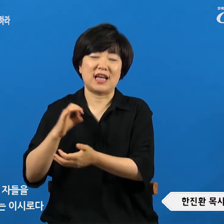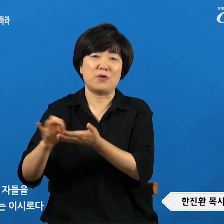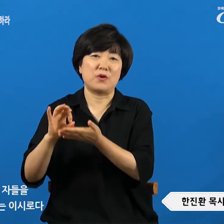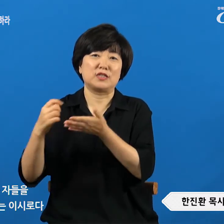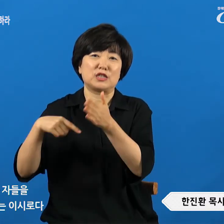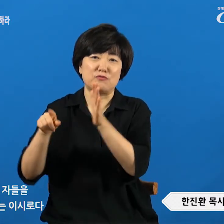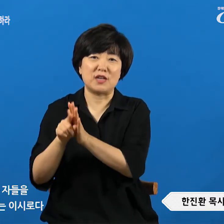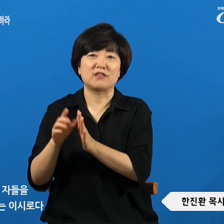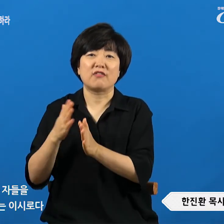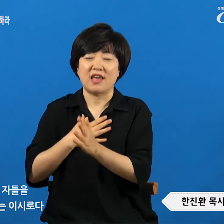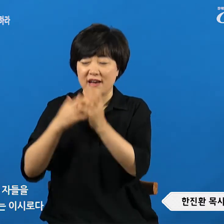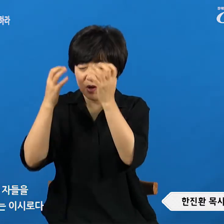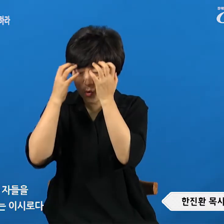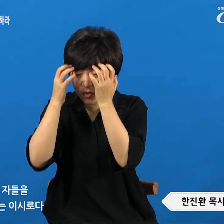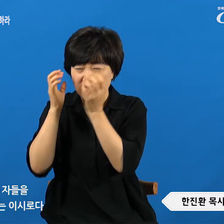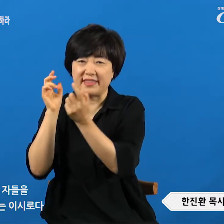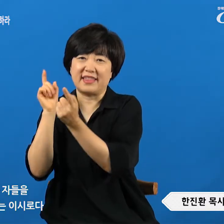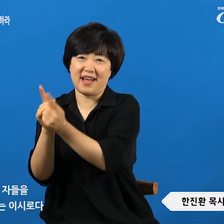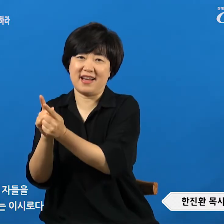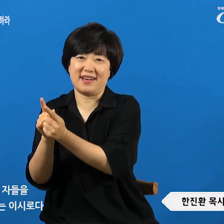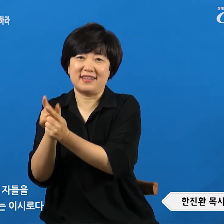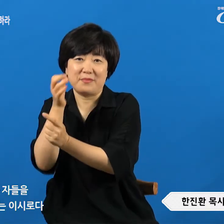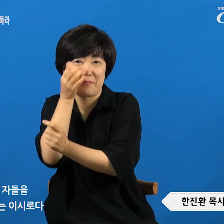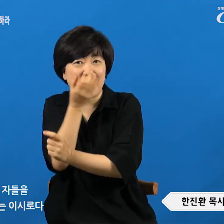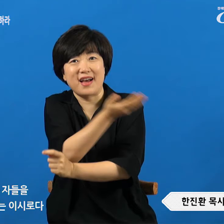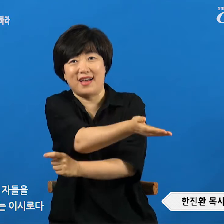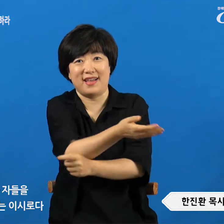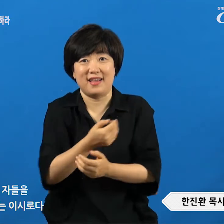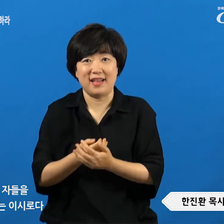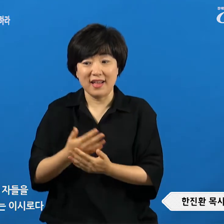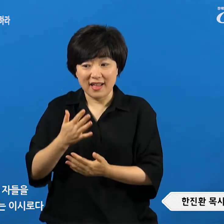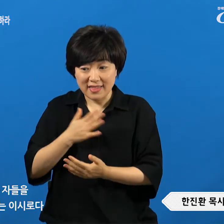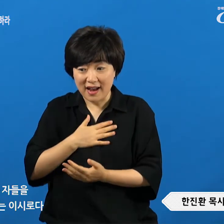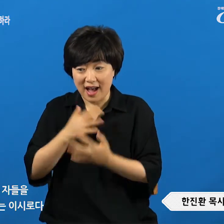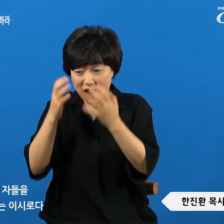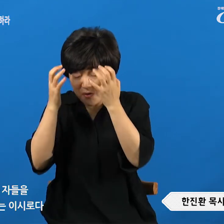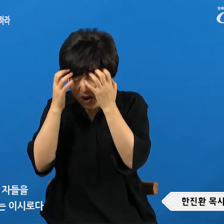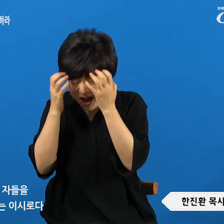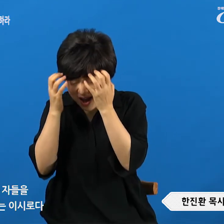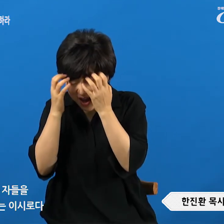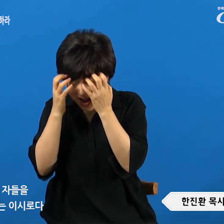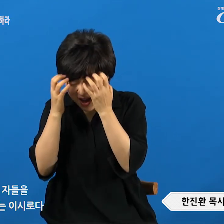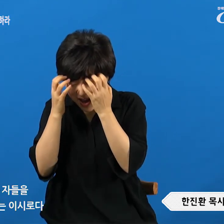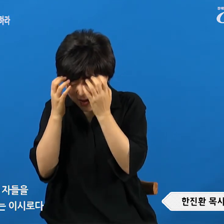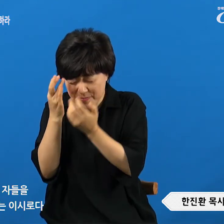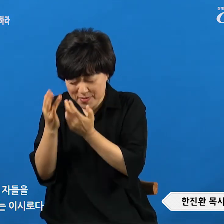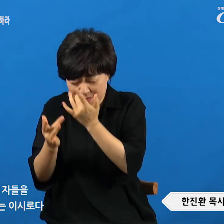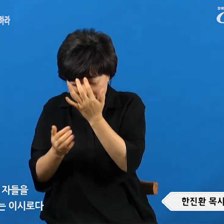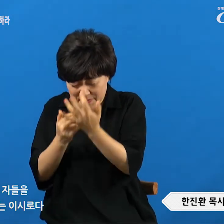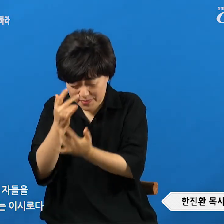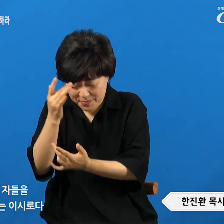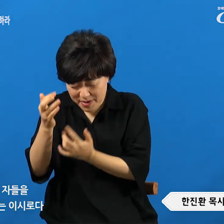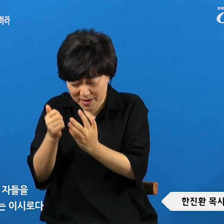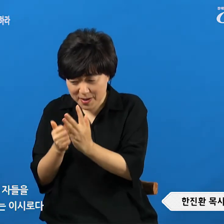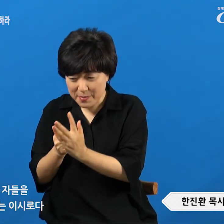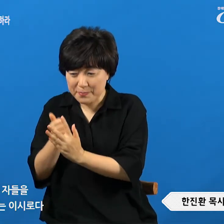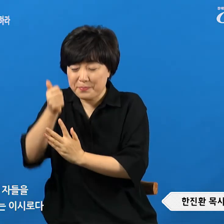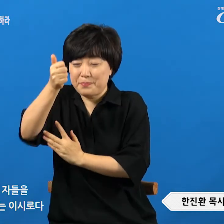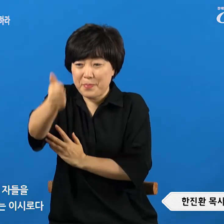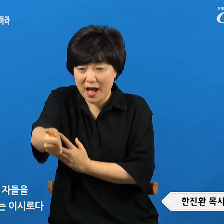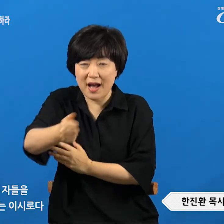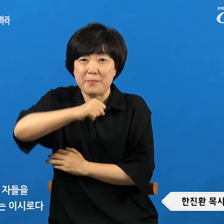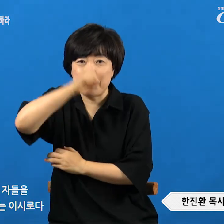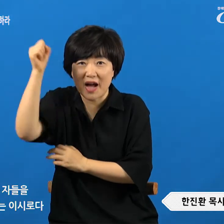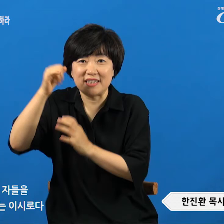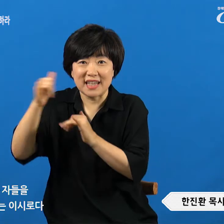당하게 하신다는 것입니다. 자신이 고난의 용광로를 통과한 사람만이 환난 받는 사람들을 위로할 수 있기